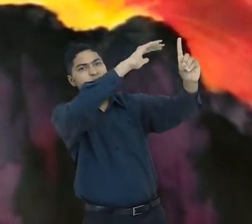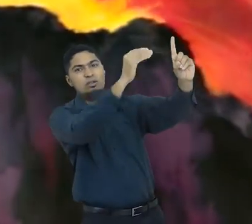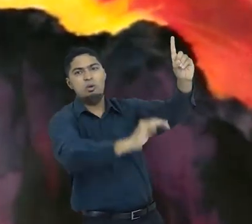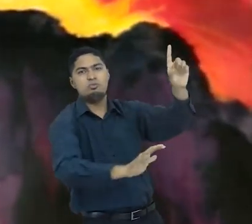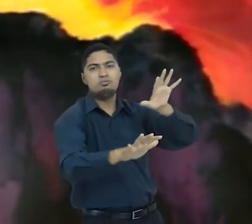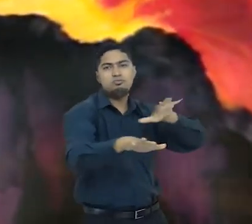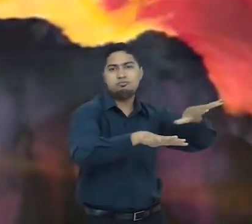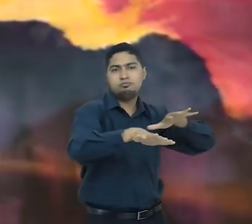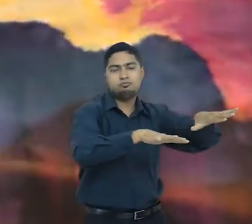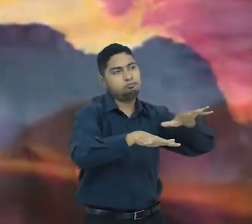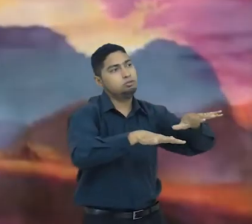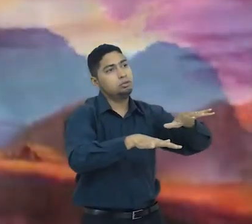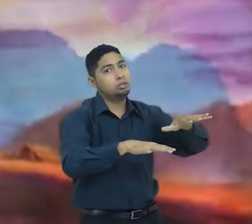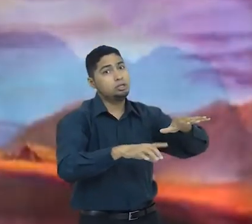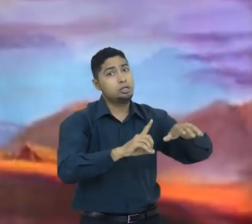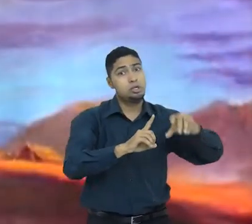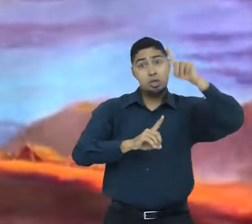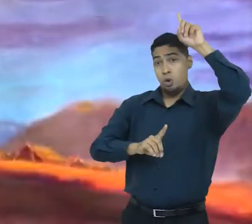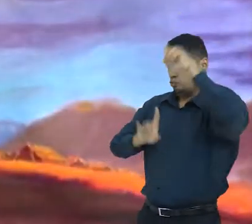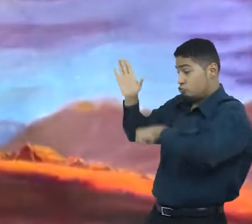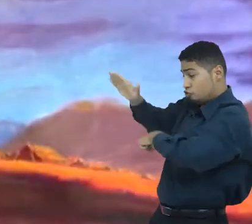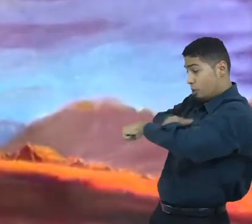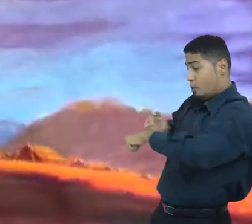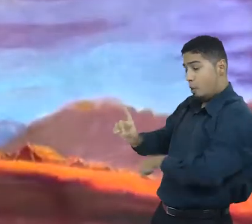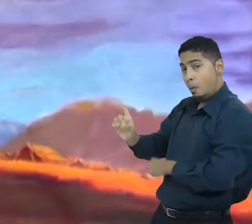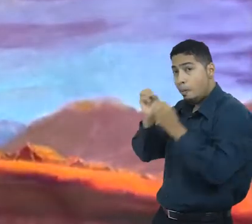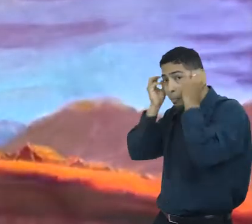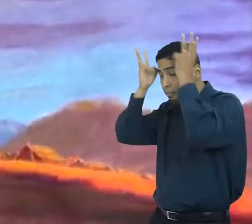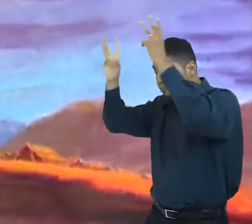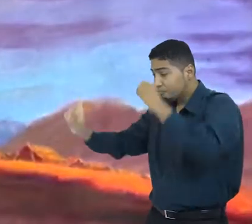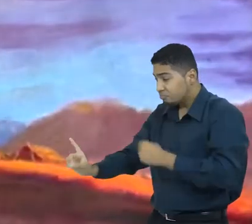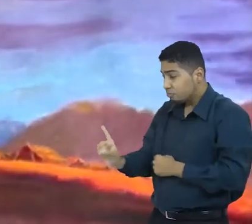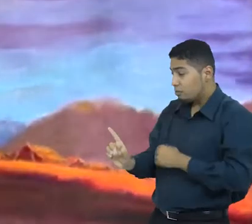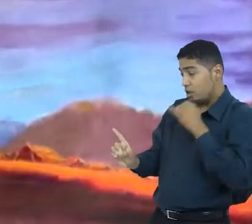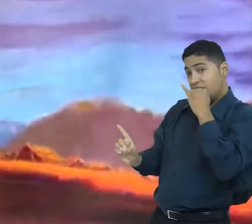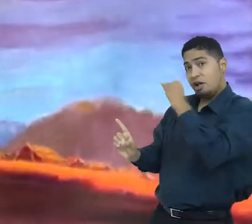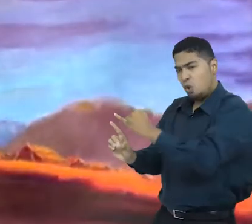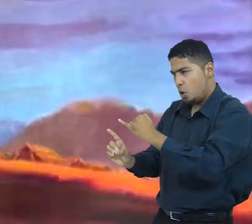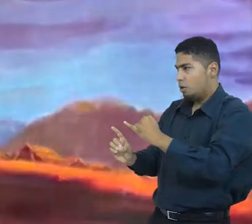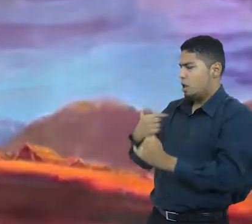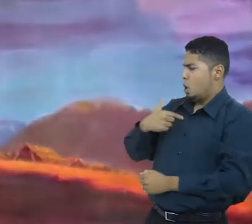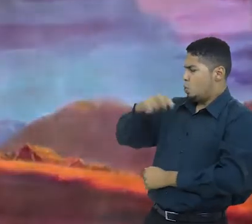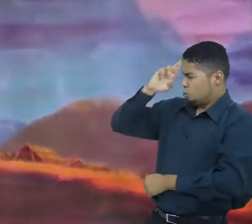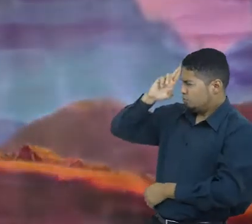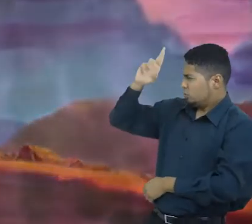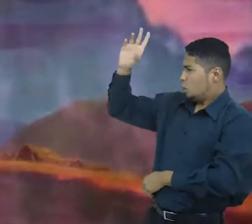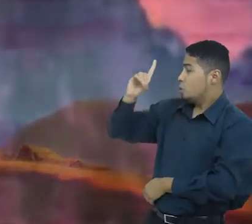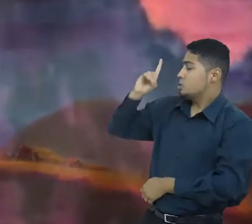e o monte inteiro tremeu. Deus mandou que Moisés subisse ao topo do monte e lhe disse: Eu sou